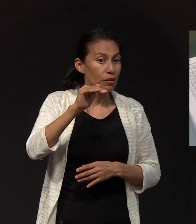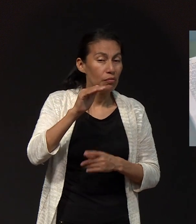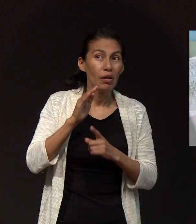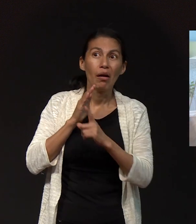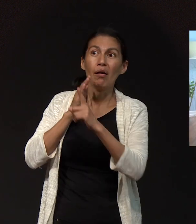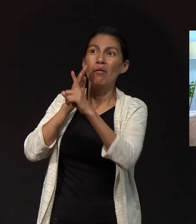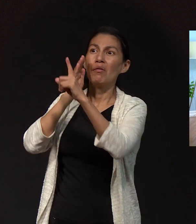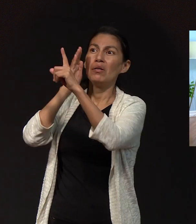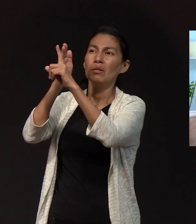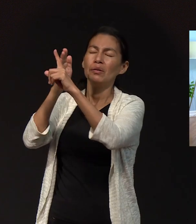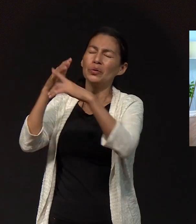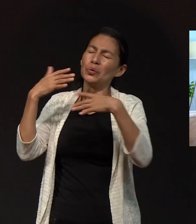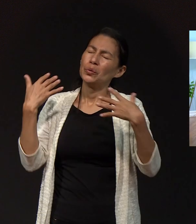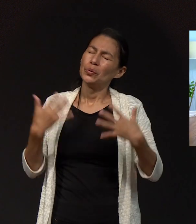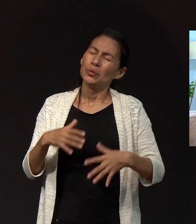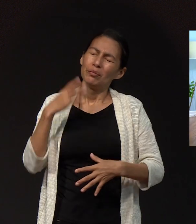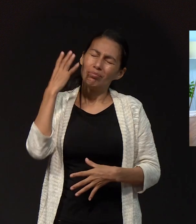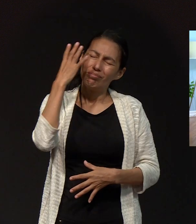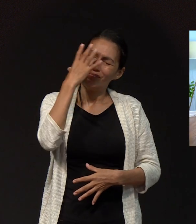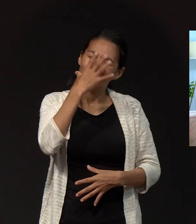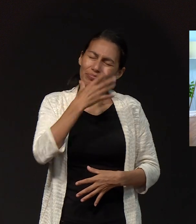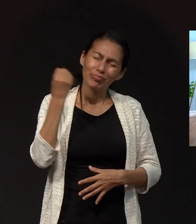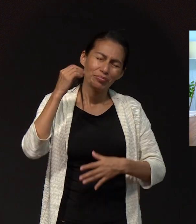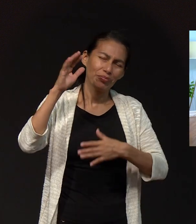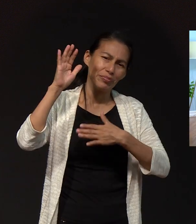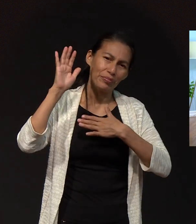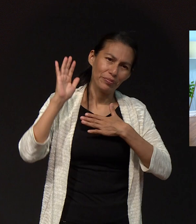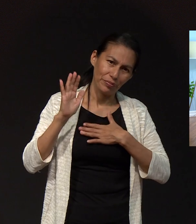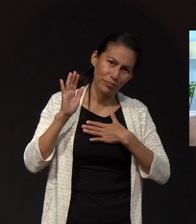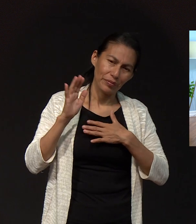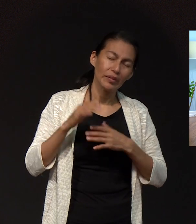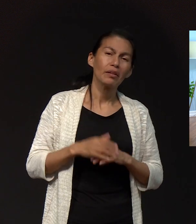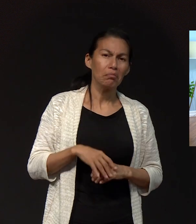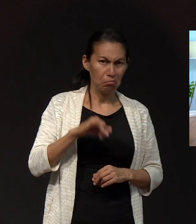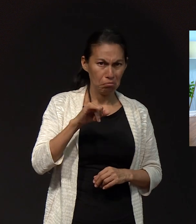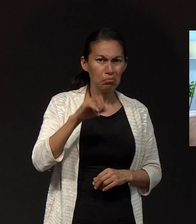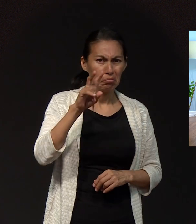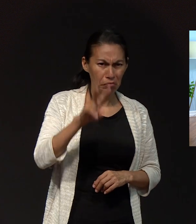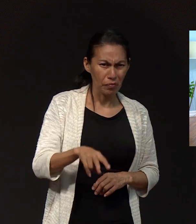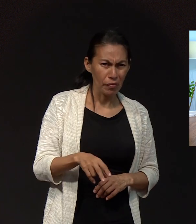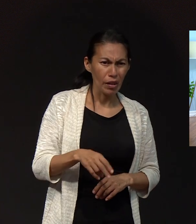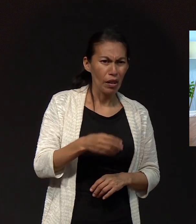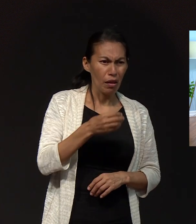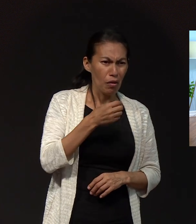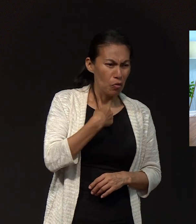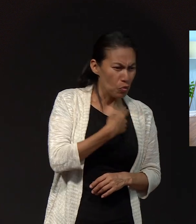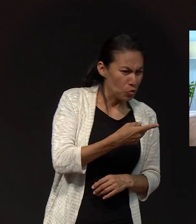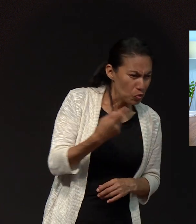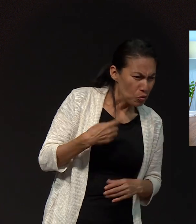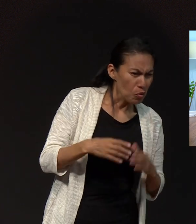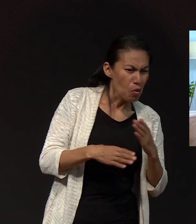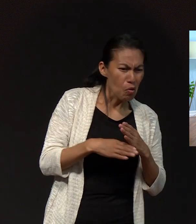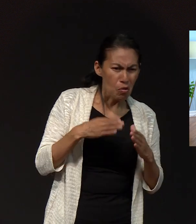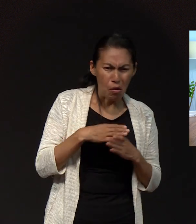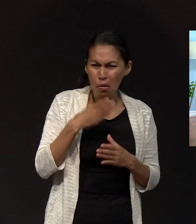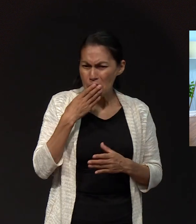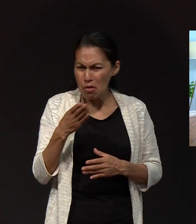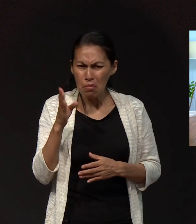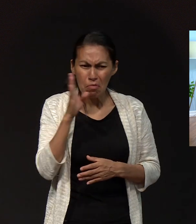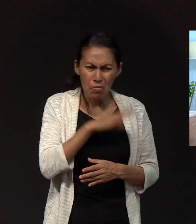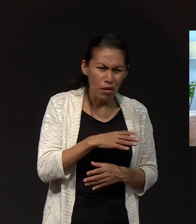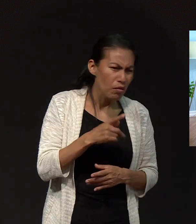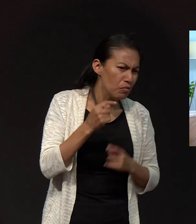propósito Una promesa Muy bonita Hermosa promesa Que nos sostiene A pesar de todo